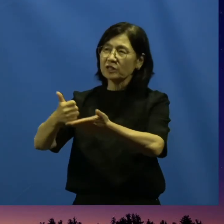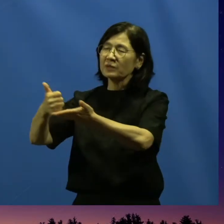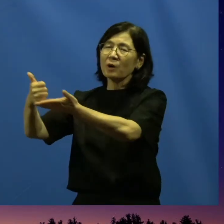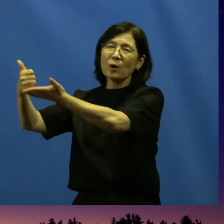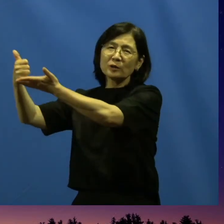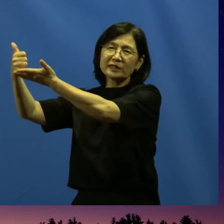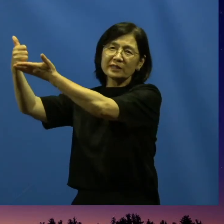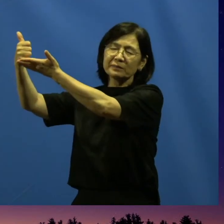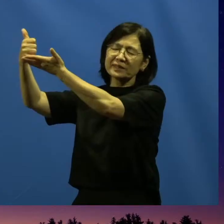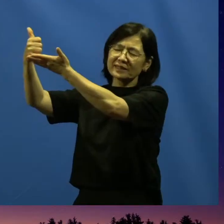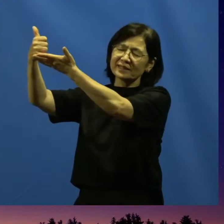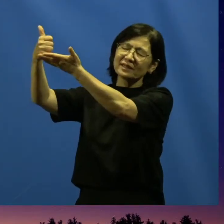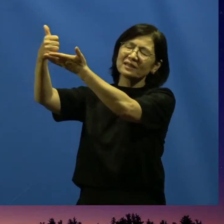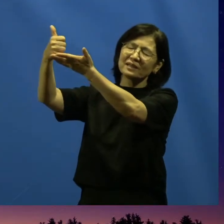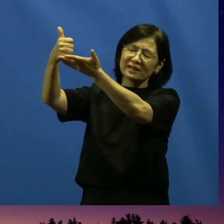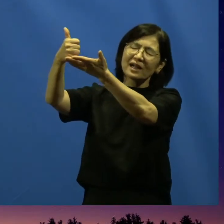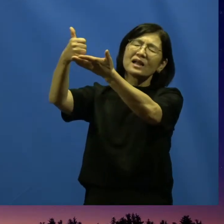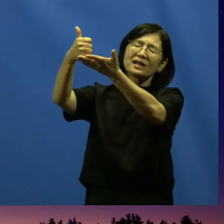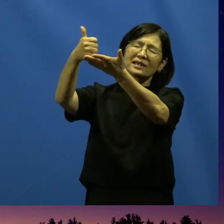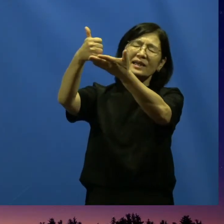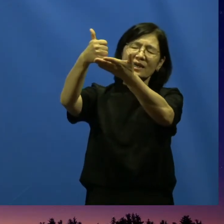주님 오심을